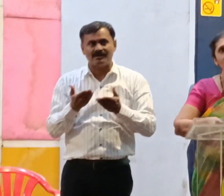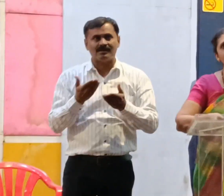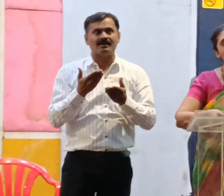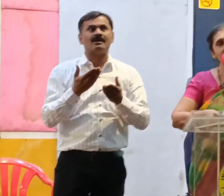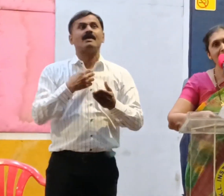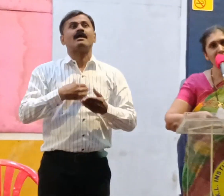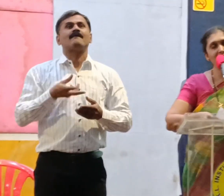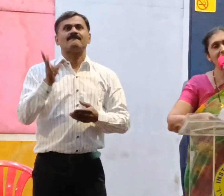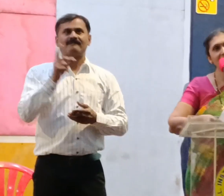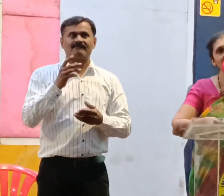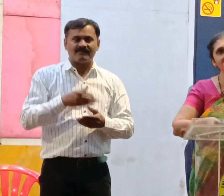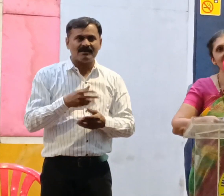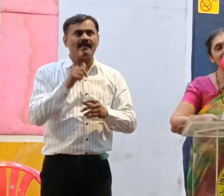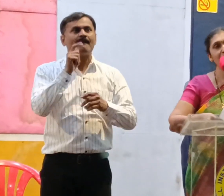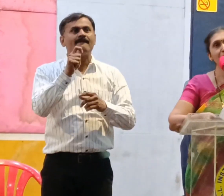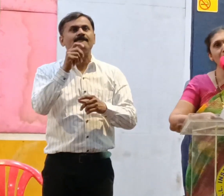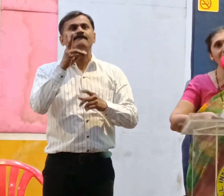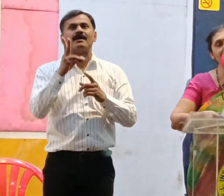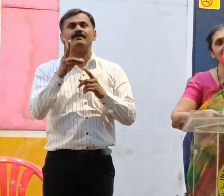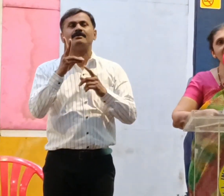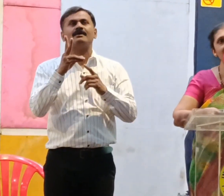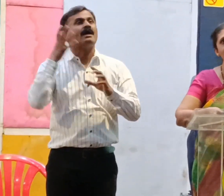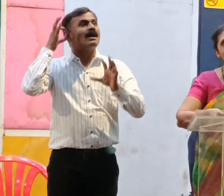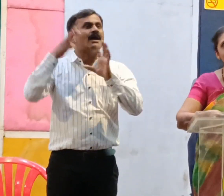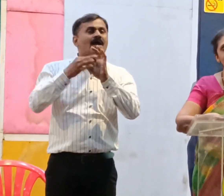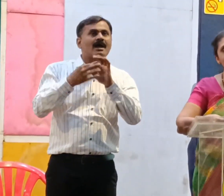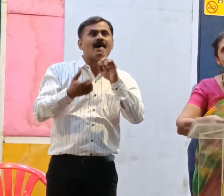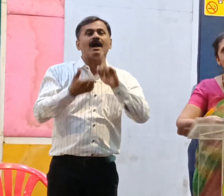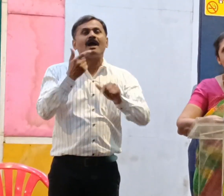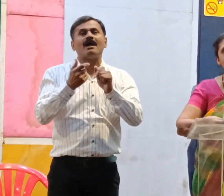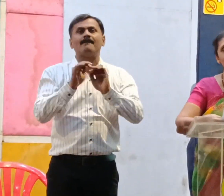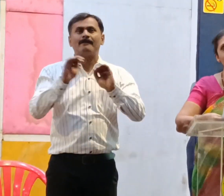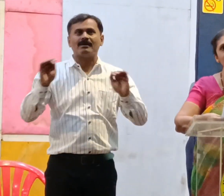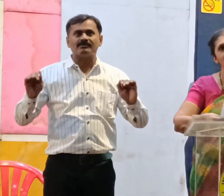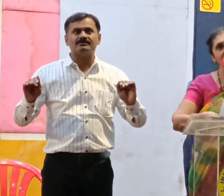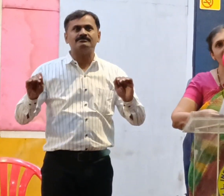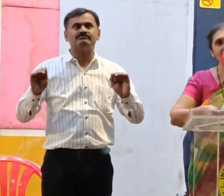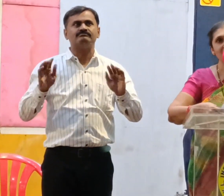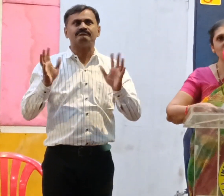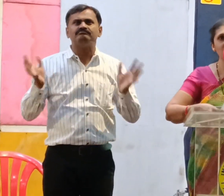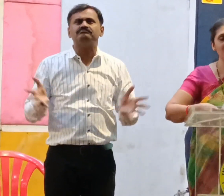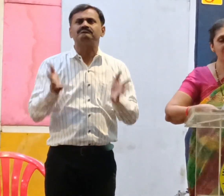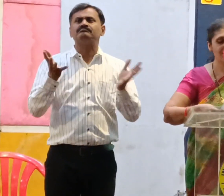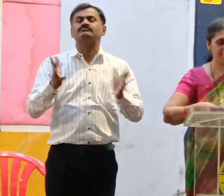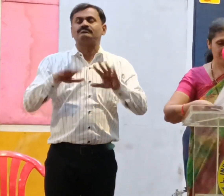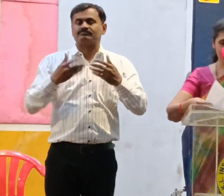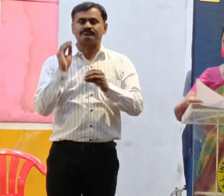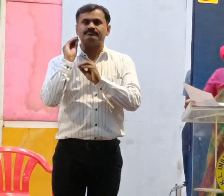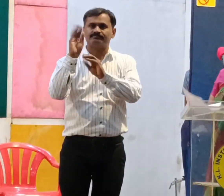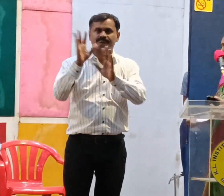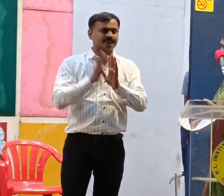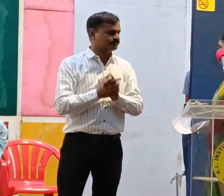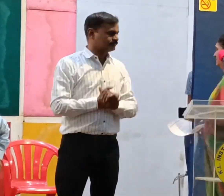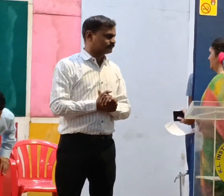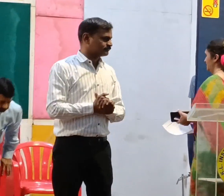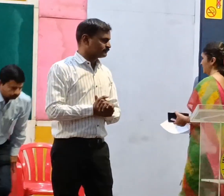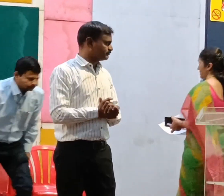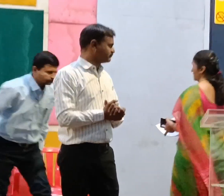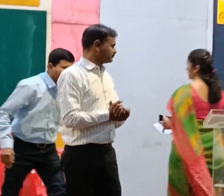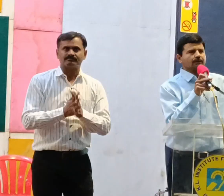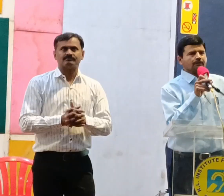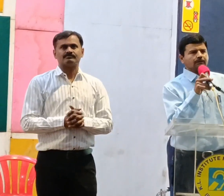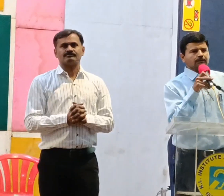પ્રસંગે ધોરણ 12 અને 10 બોર્ડની પરીક્ષા આપવા જઈ રહેલા વિદ્યાર્થીઓને કંઈક સૂચન કરે.